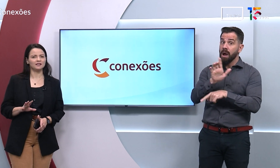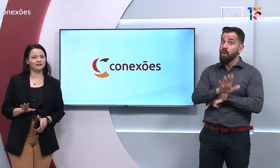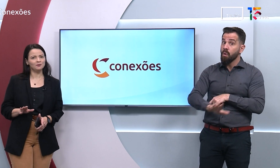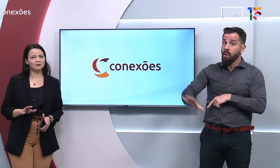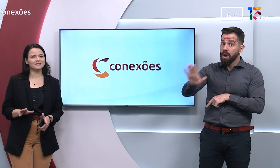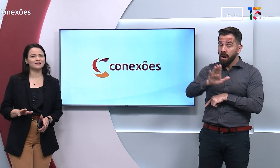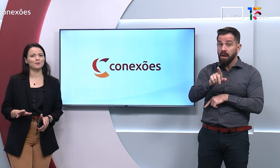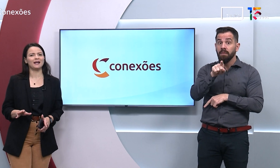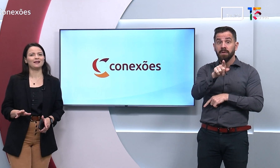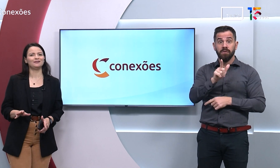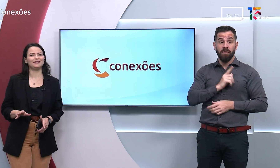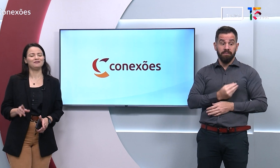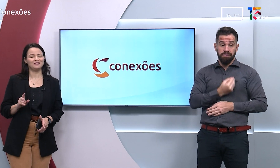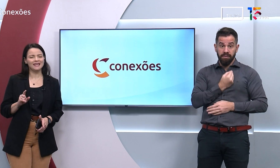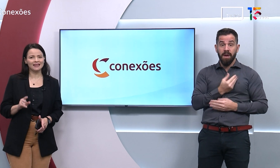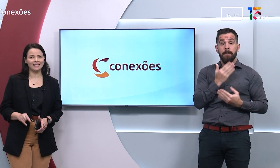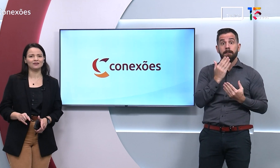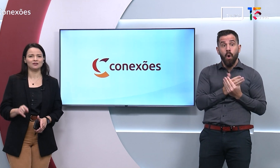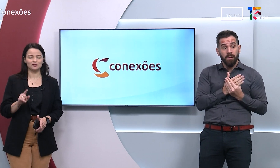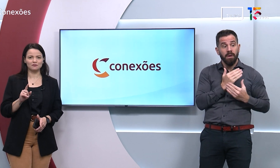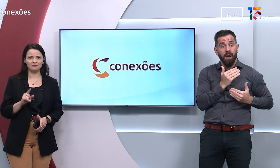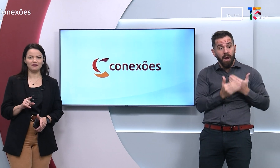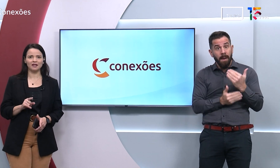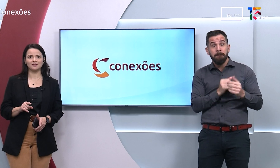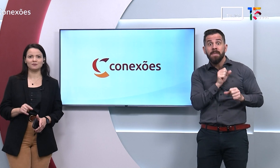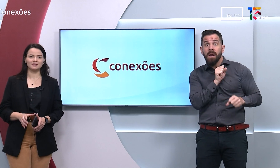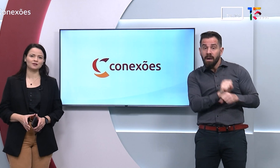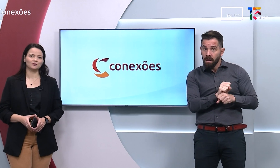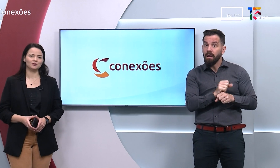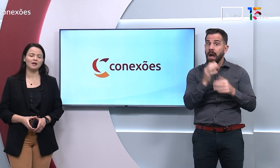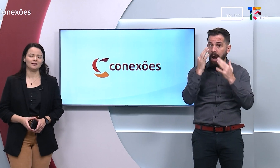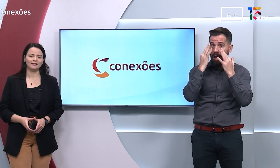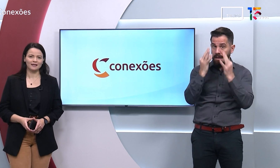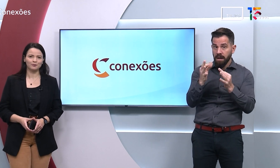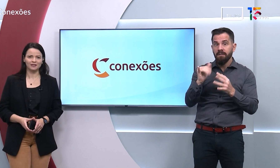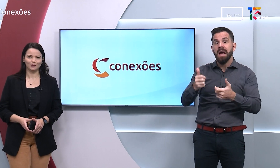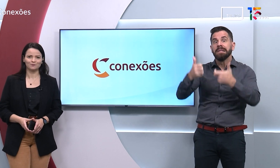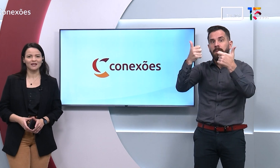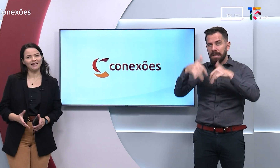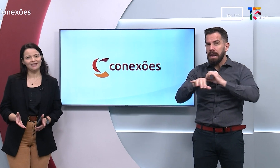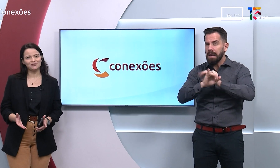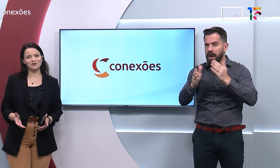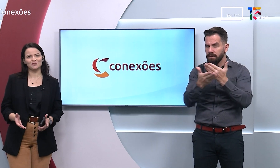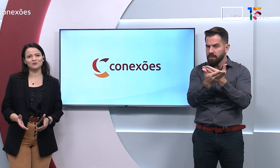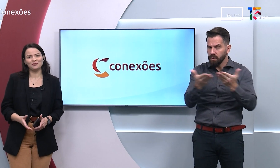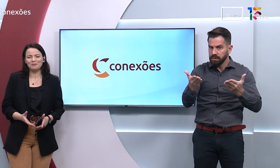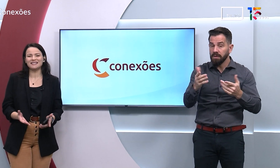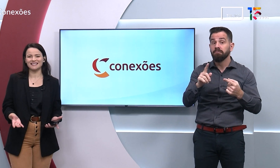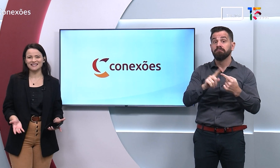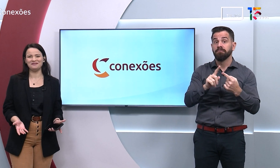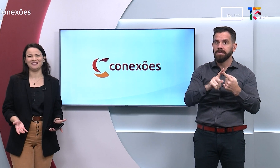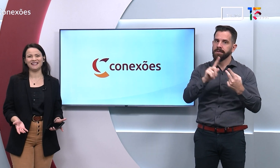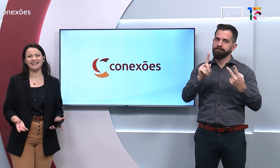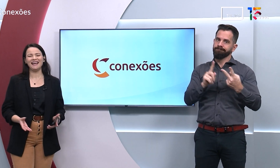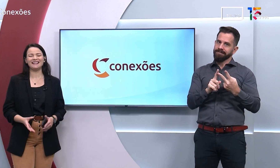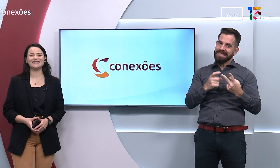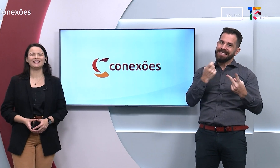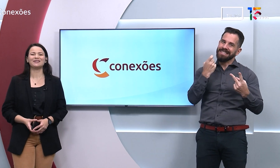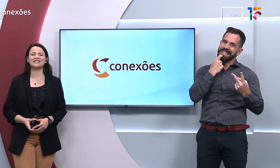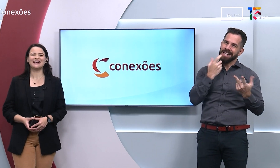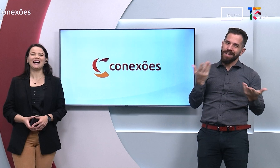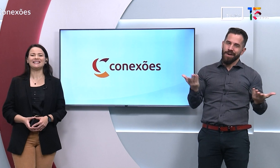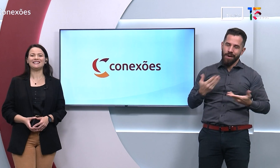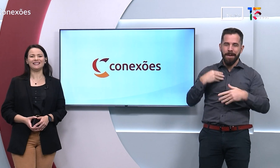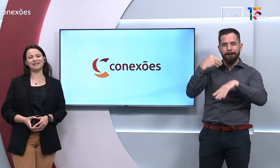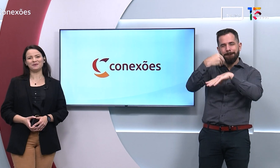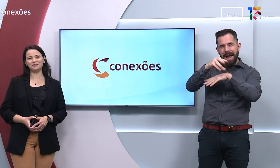Se você tem um processo parado aí, fique atento que a gente vai falar sobre esse assunto daqui a pouquinho. Além disso, como é sexta-feira, é dia